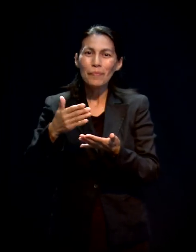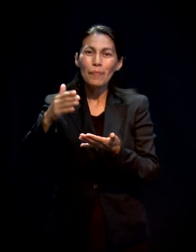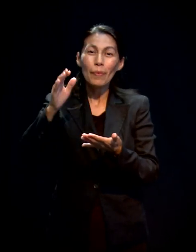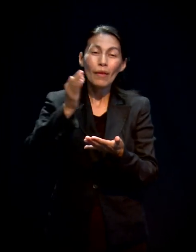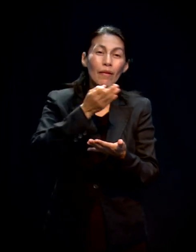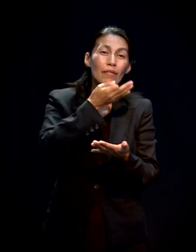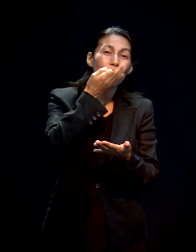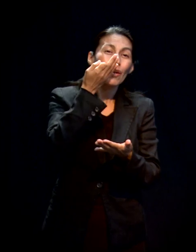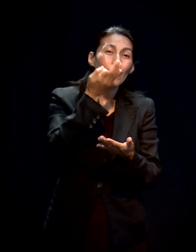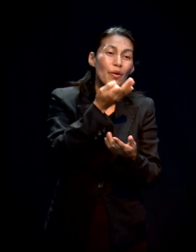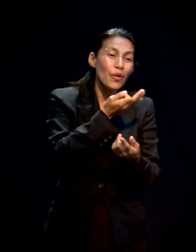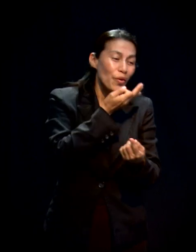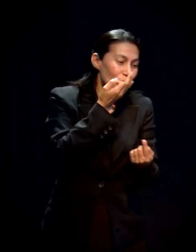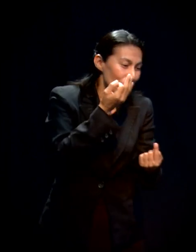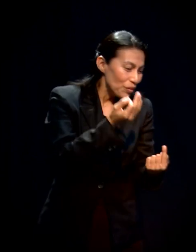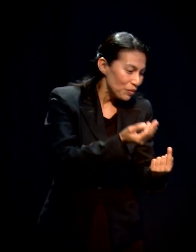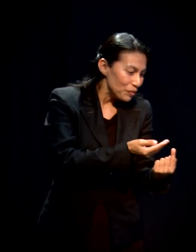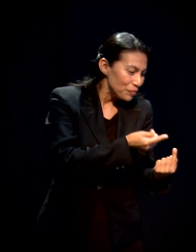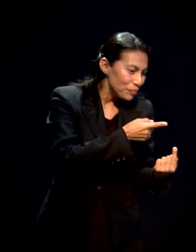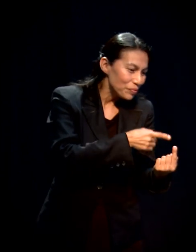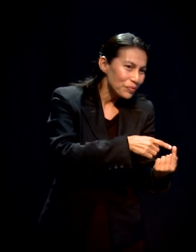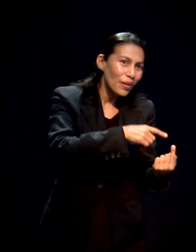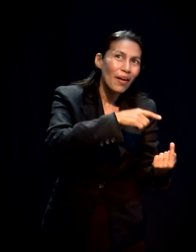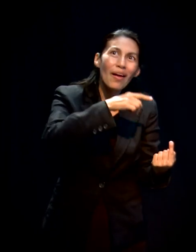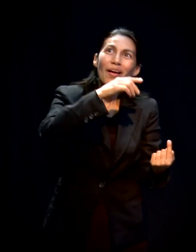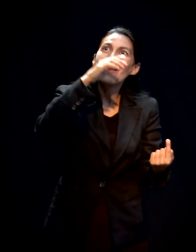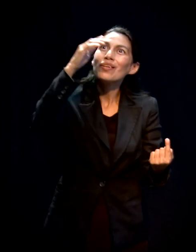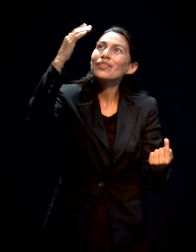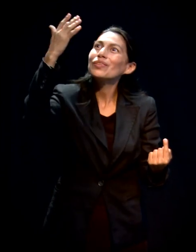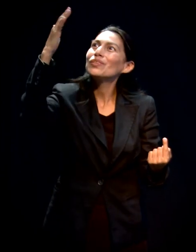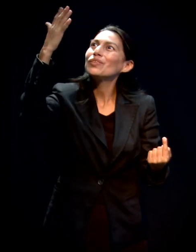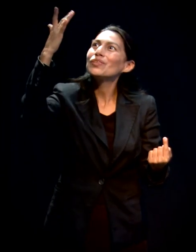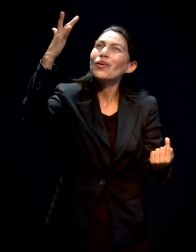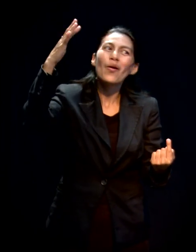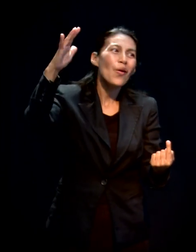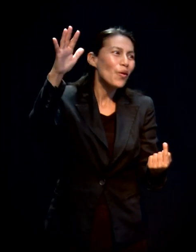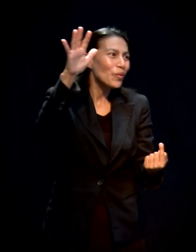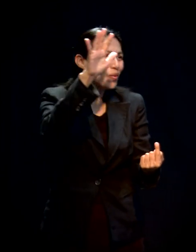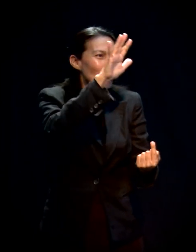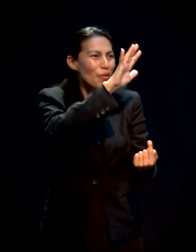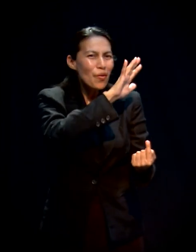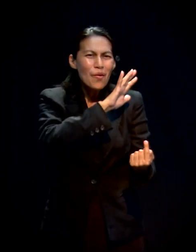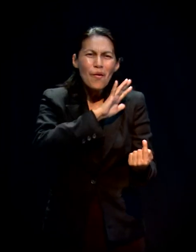s y sobre eso sí